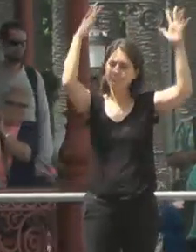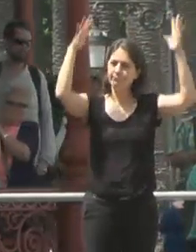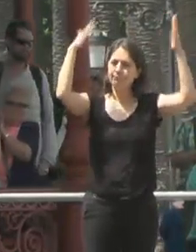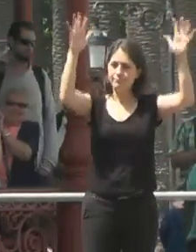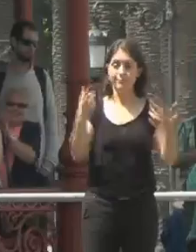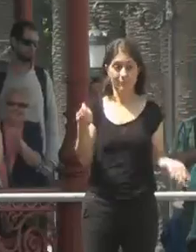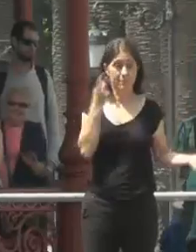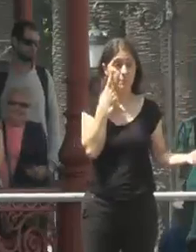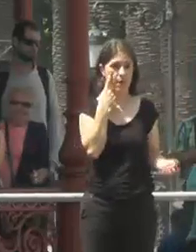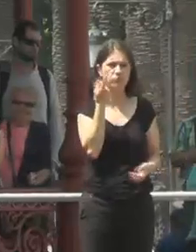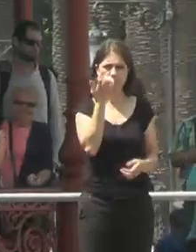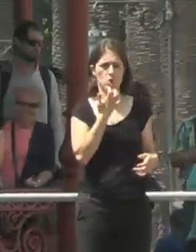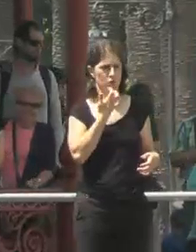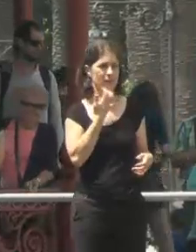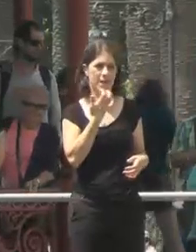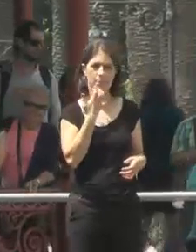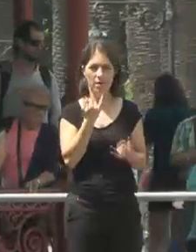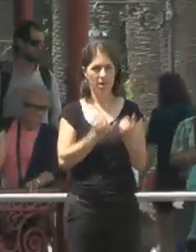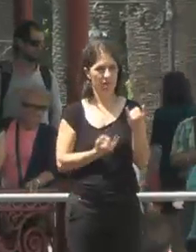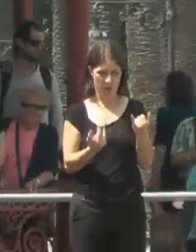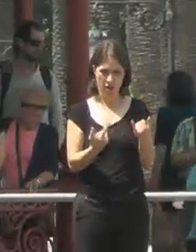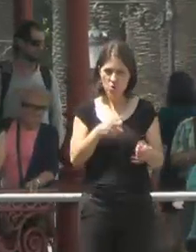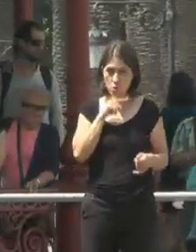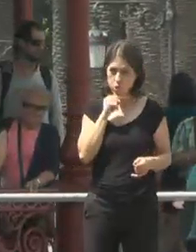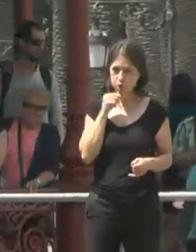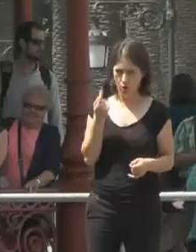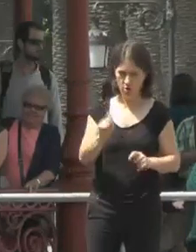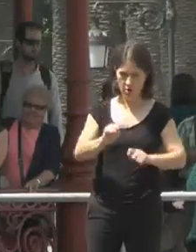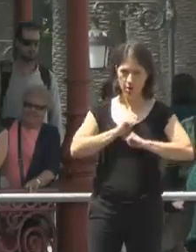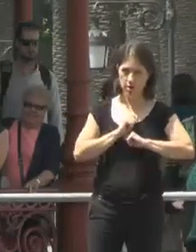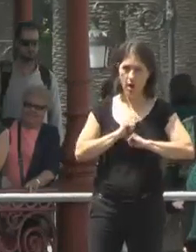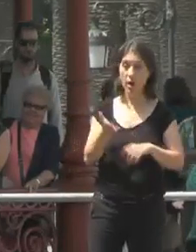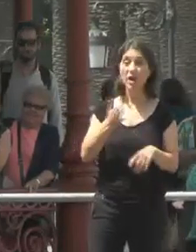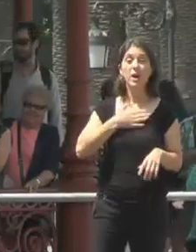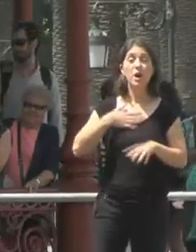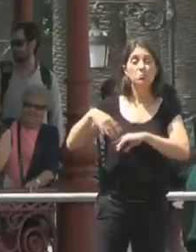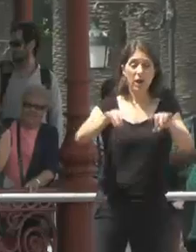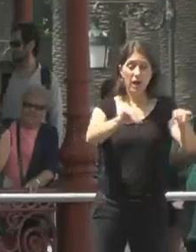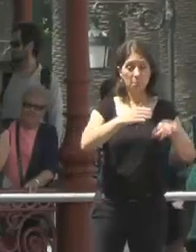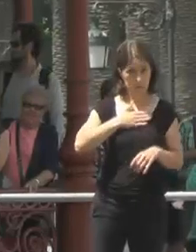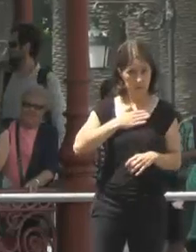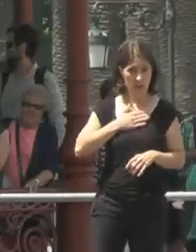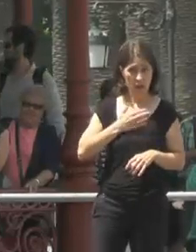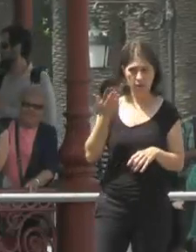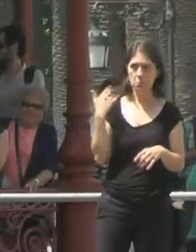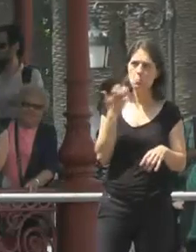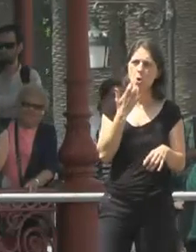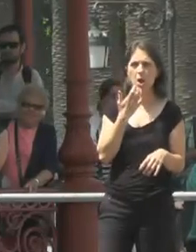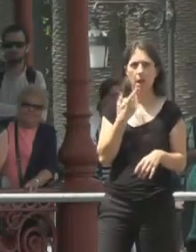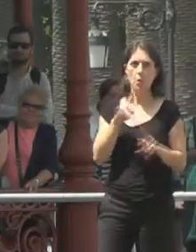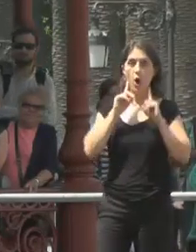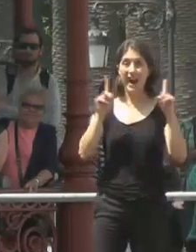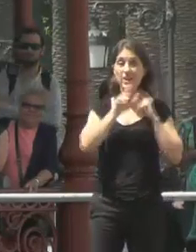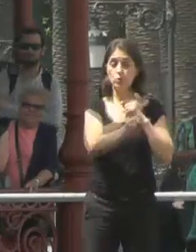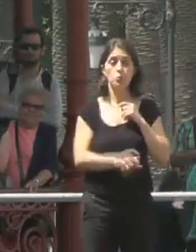Y mirad, un ejemplo muy sangrante. En mi tierra, cuando una mujer era víctima